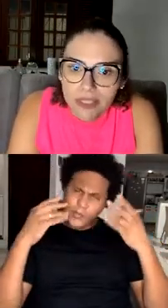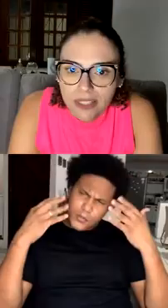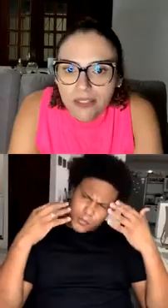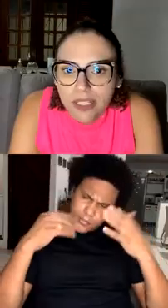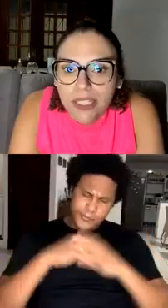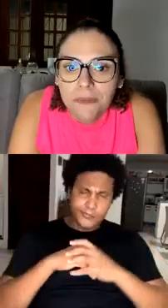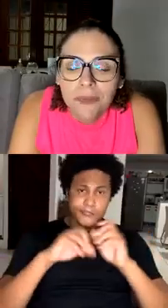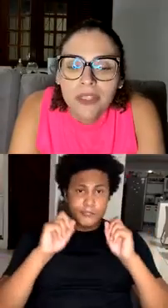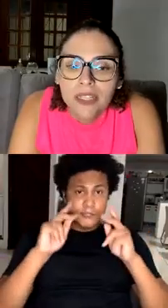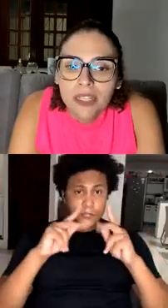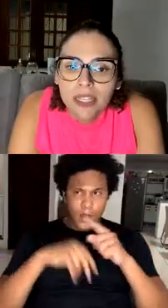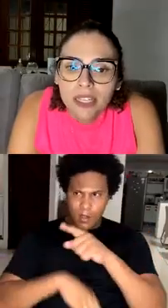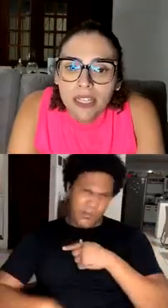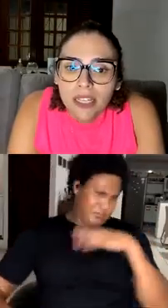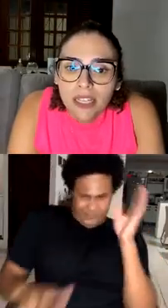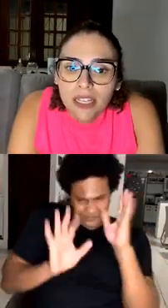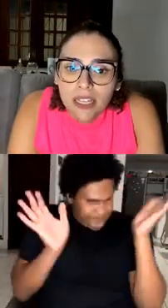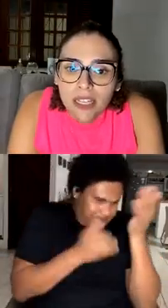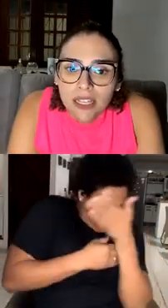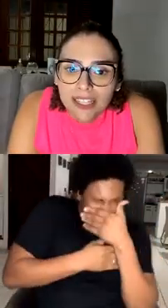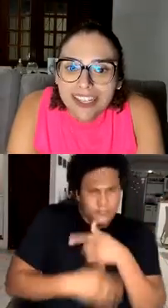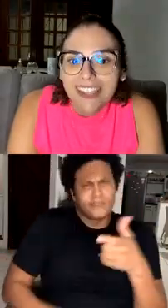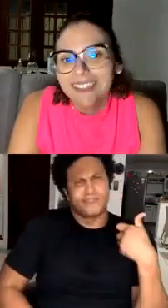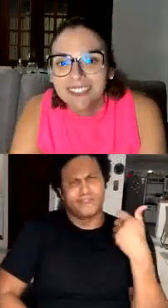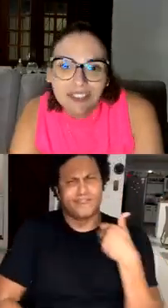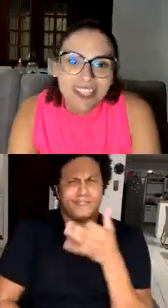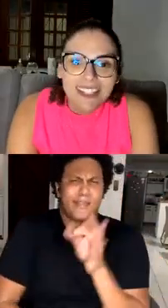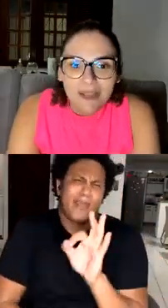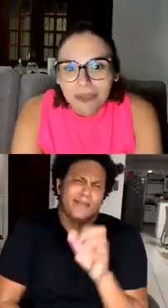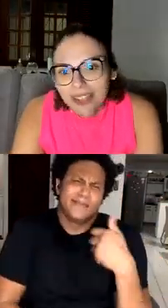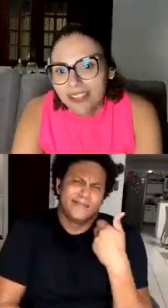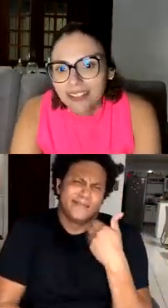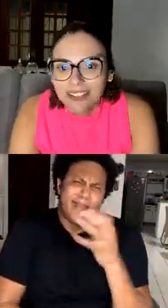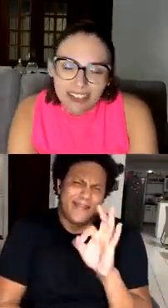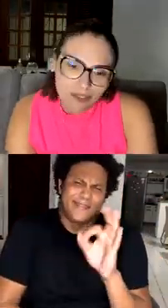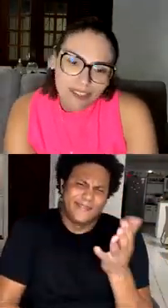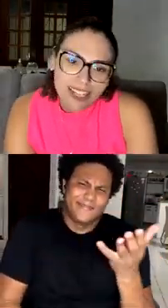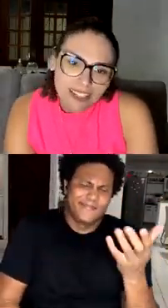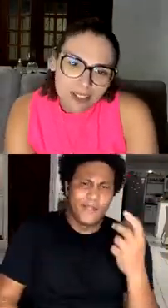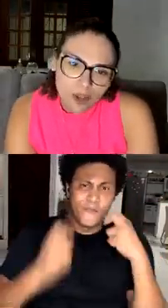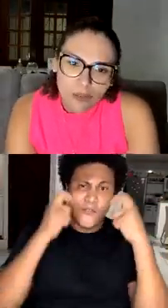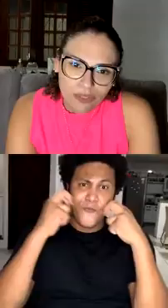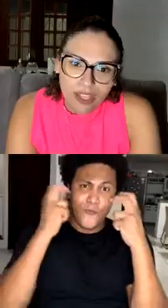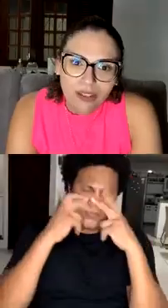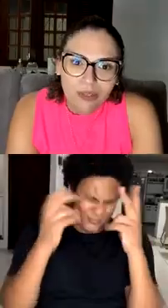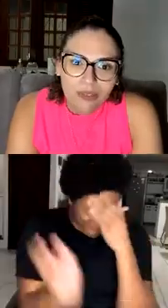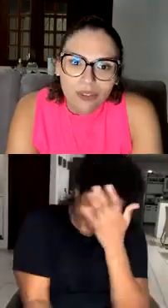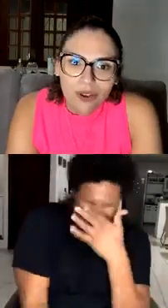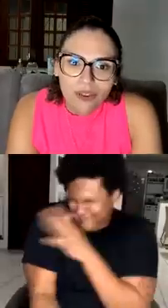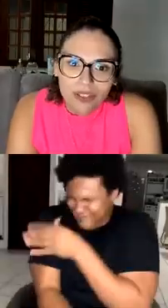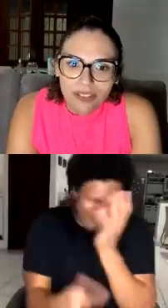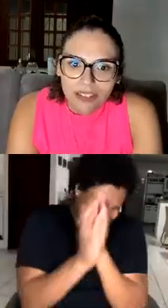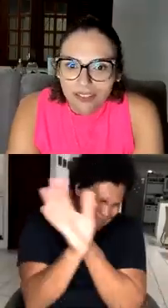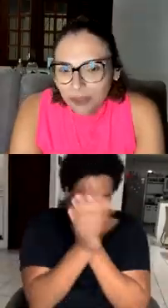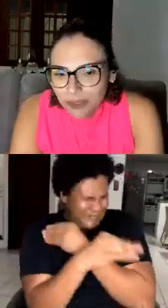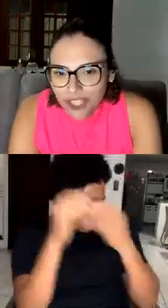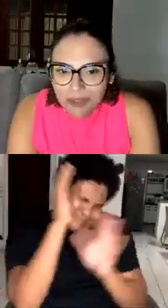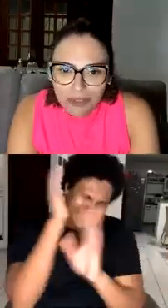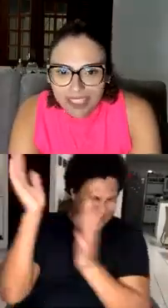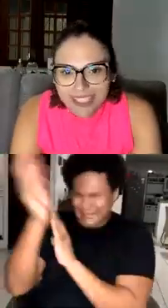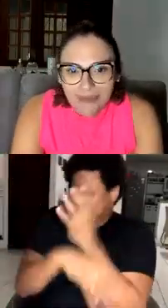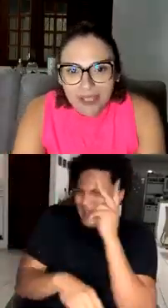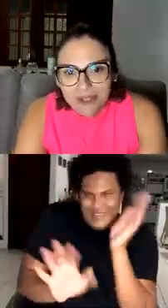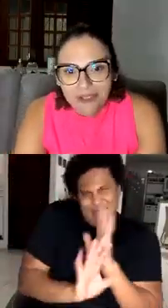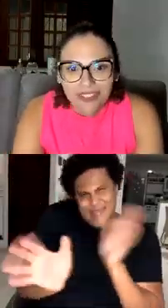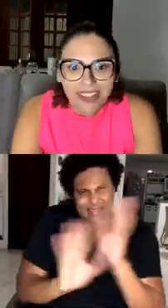para que servia. E aí ela queria saber, ela estava com 10 anos, óbvio, né? Muito jovem, ela estava muito tímida, não